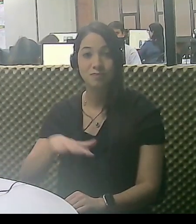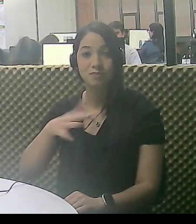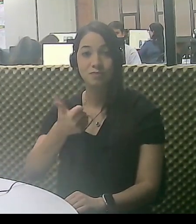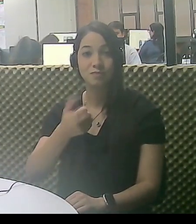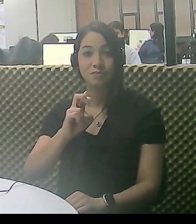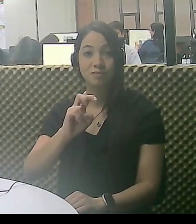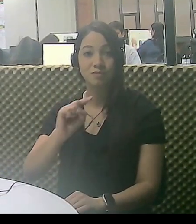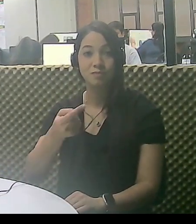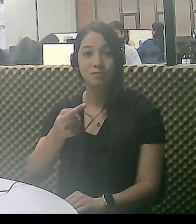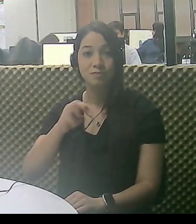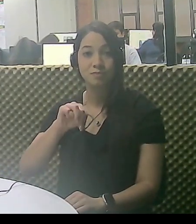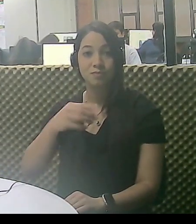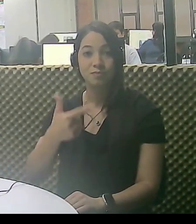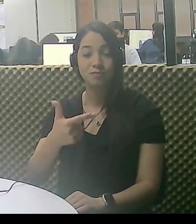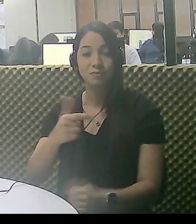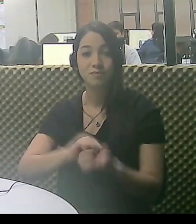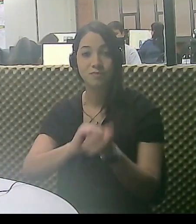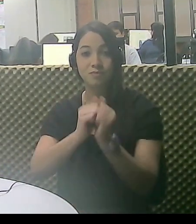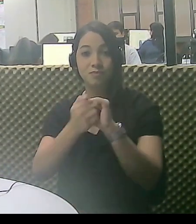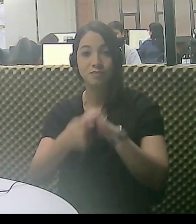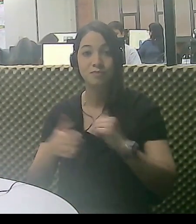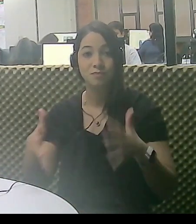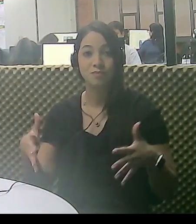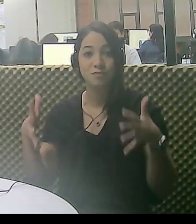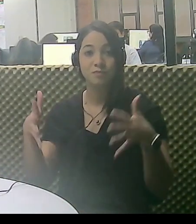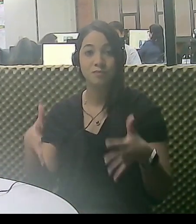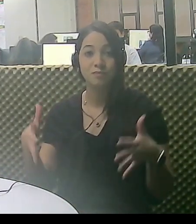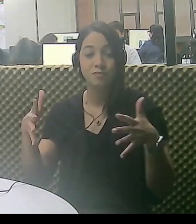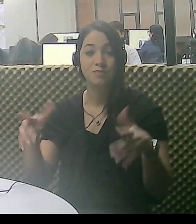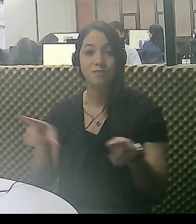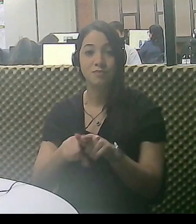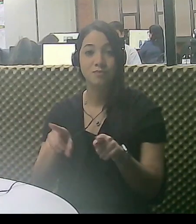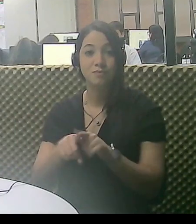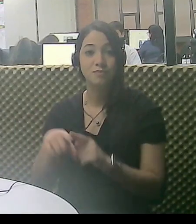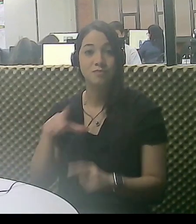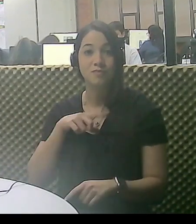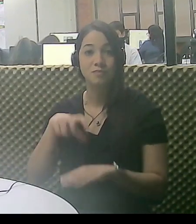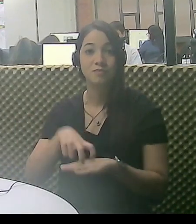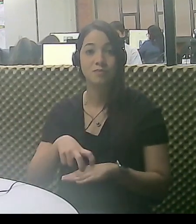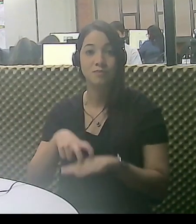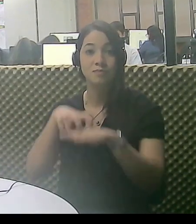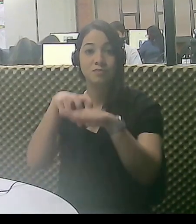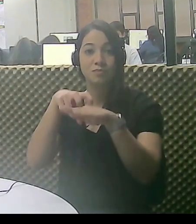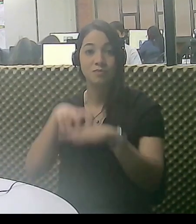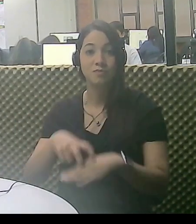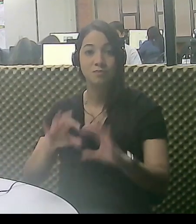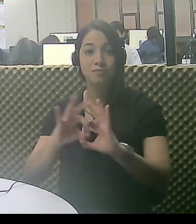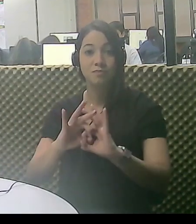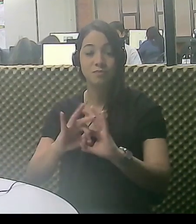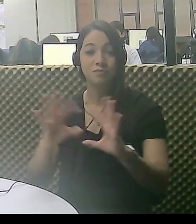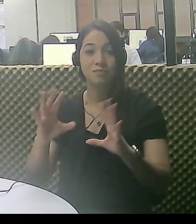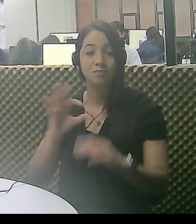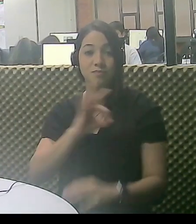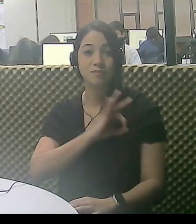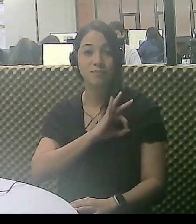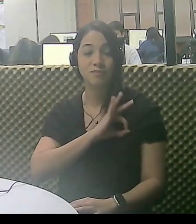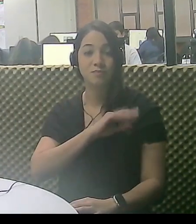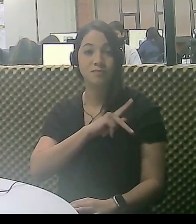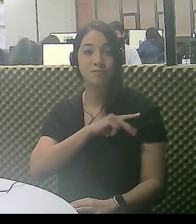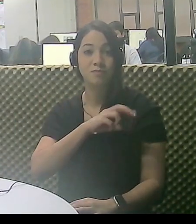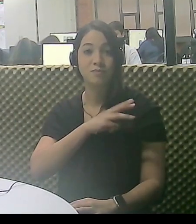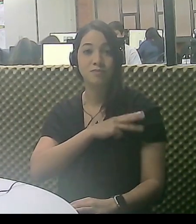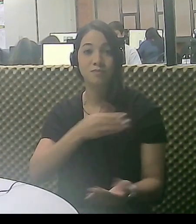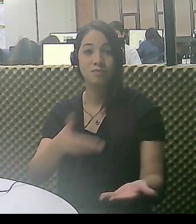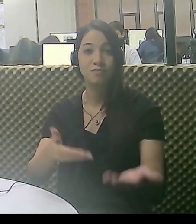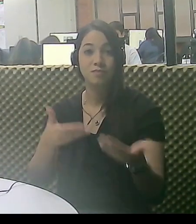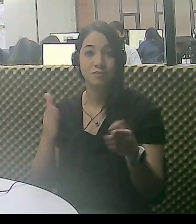mil metros quadrados, é adaptado para cadeirantes, inclusive conta com elevador e está liberado pela Polícia Militar para receber